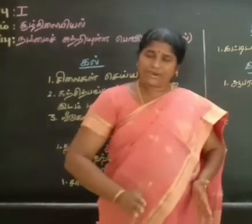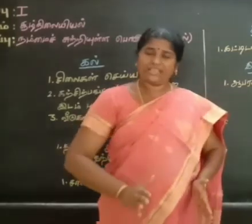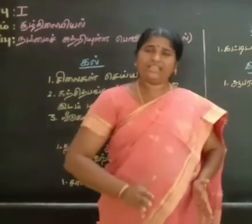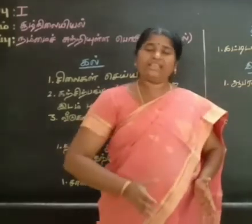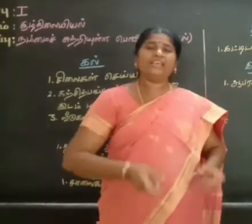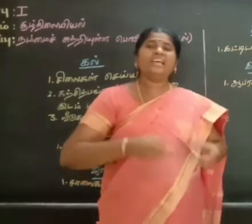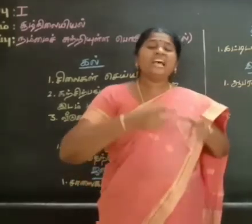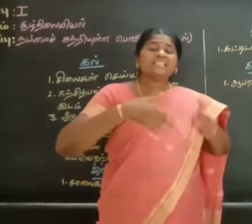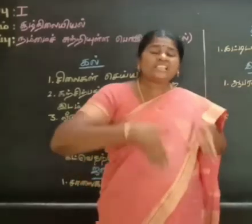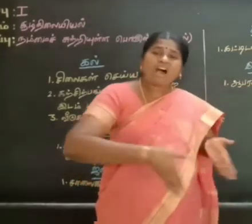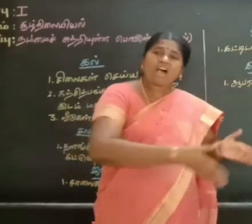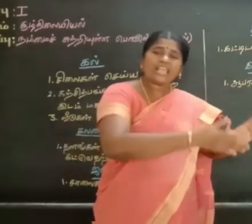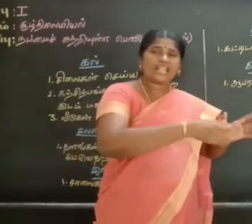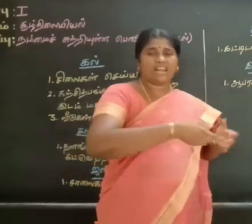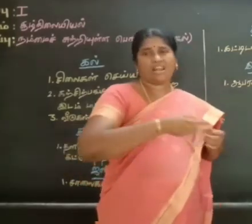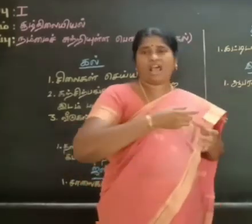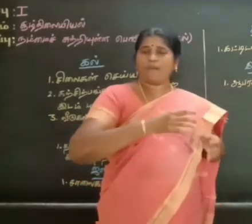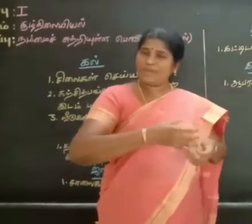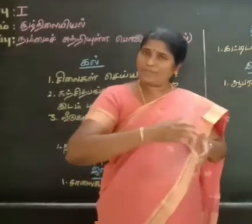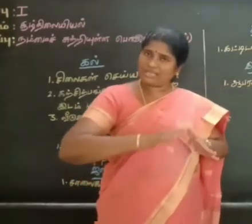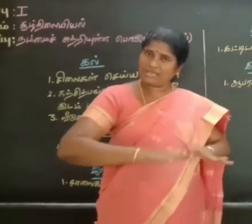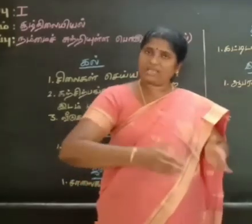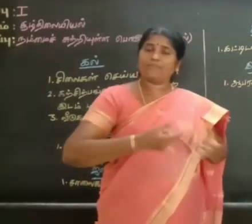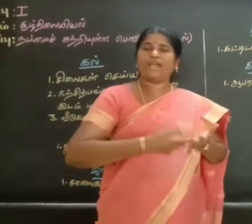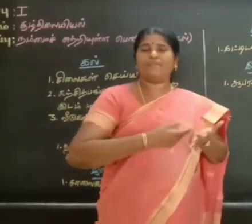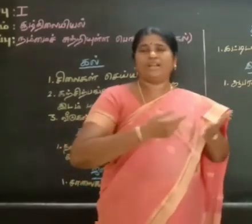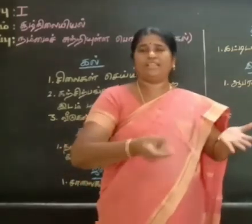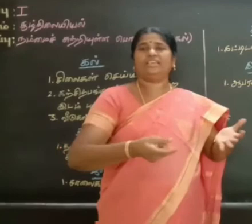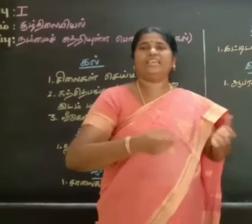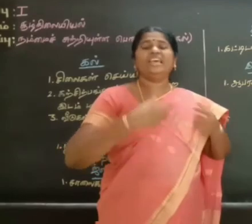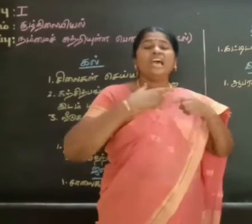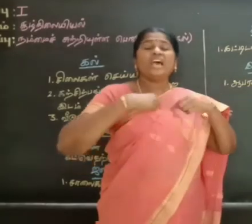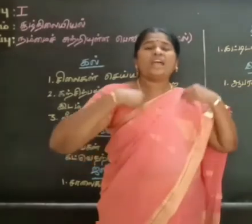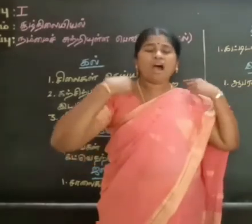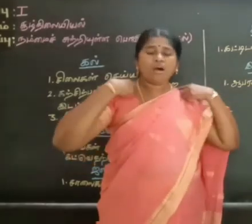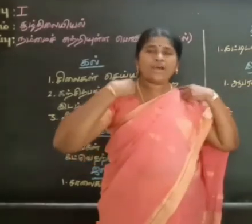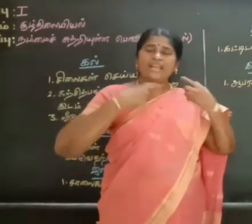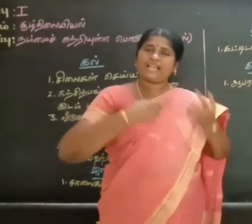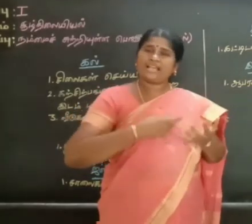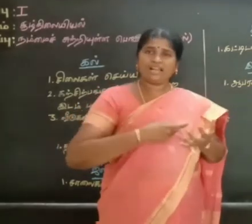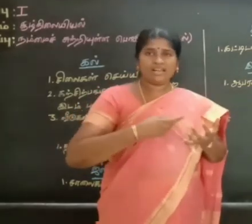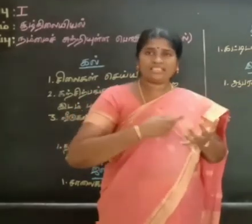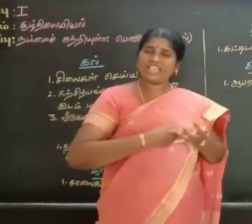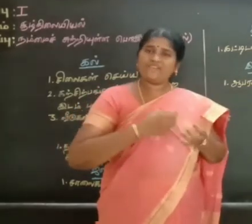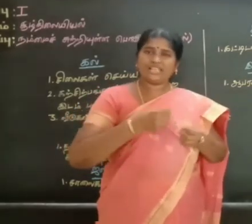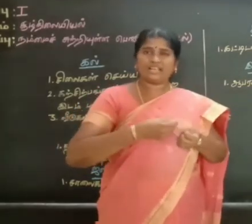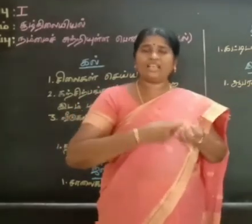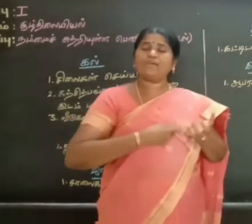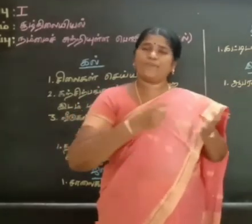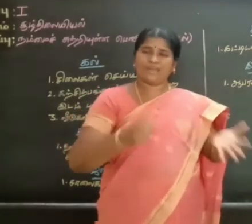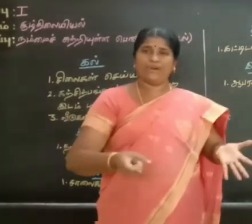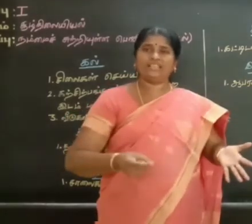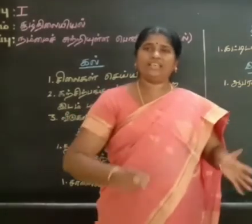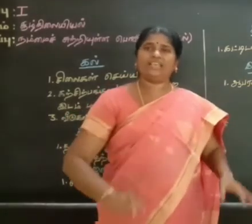பயன்படுது, சாலைகள் அமைப்பதற்கு பயன்படுது, ஆபரணங்கள் செய்வதற்கு பயன்படுது.